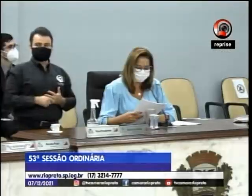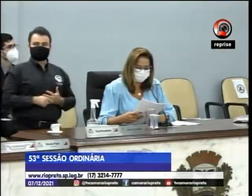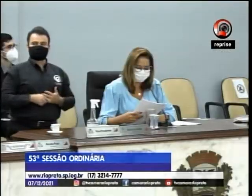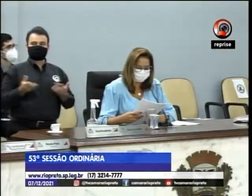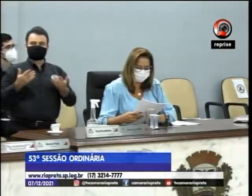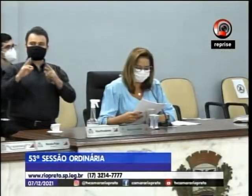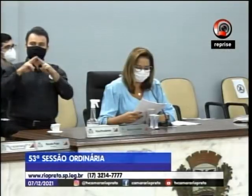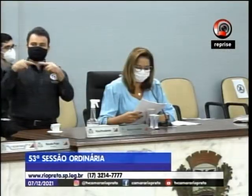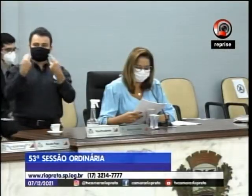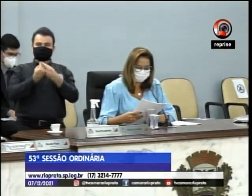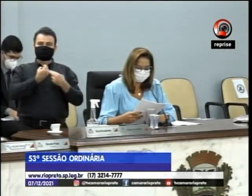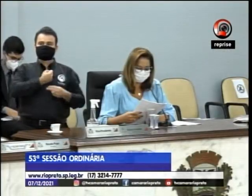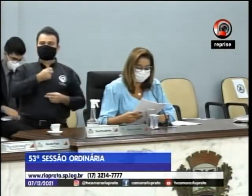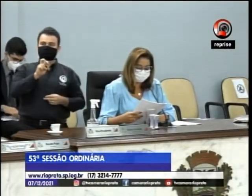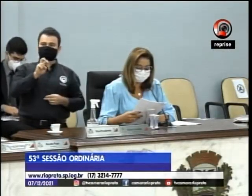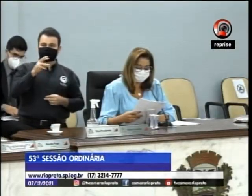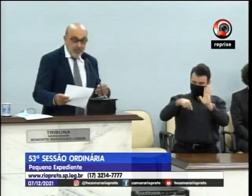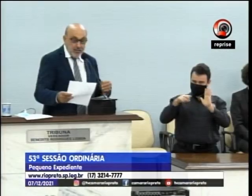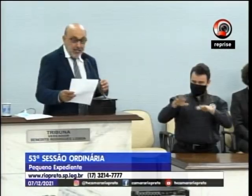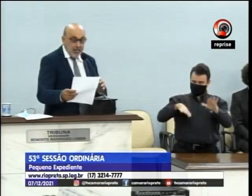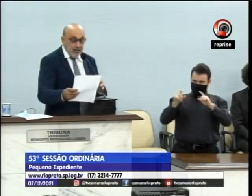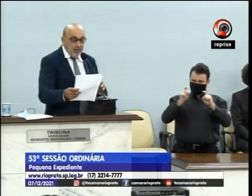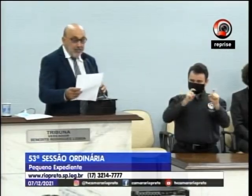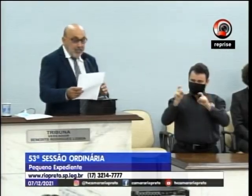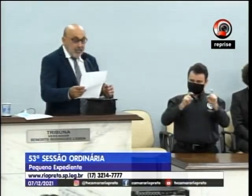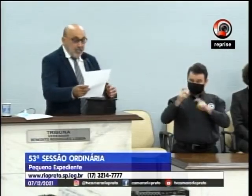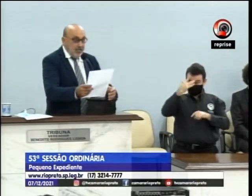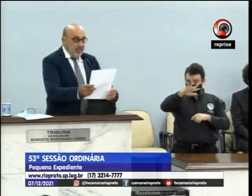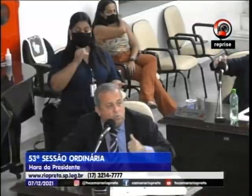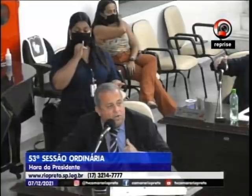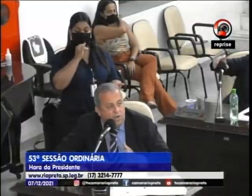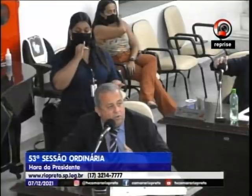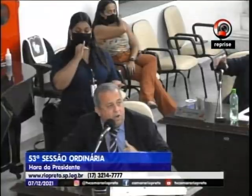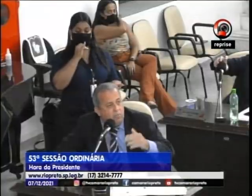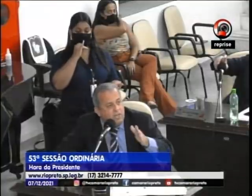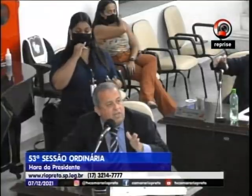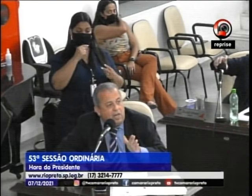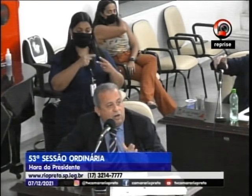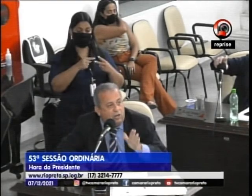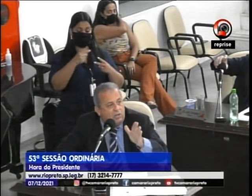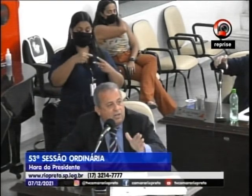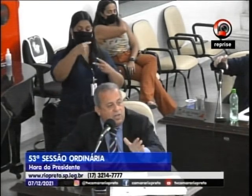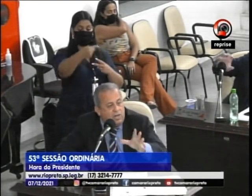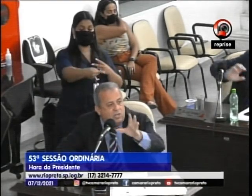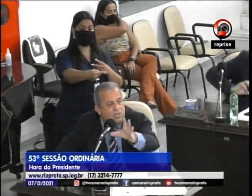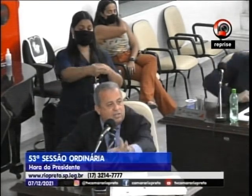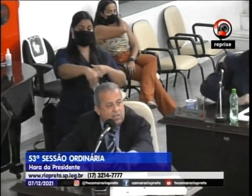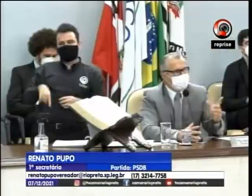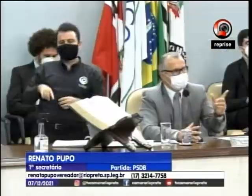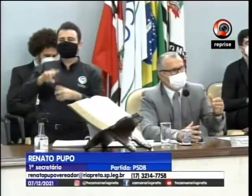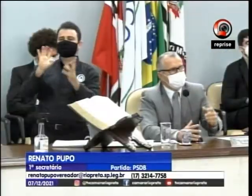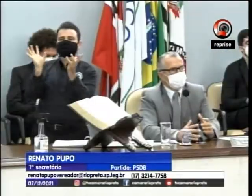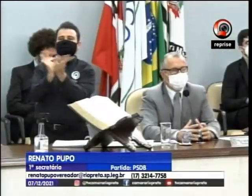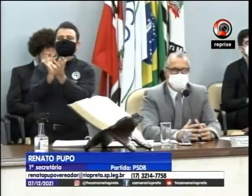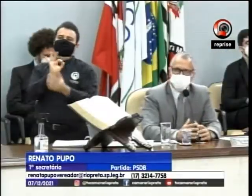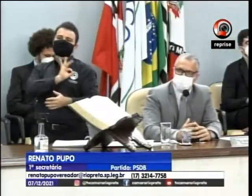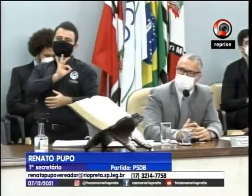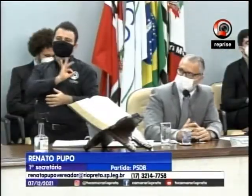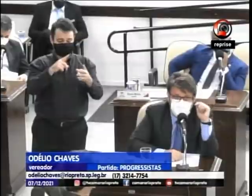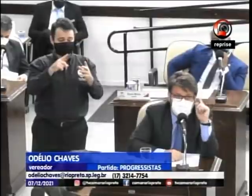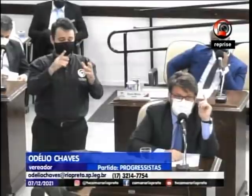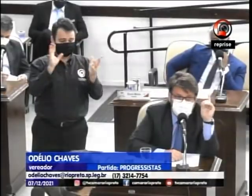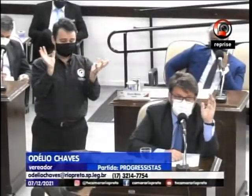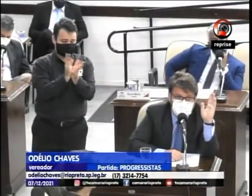o executivo apresentaram mais de 400 projetos de lei, dos quais mais de 340 já foram